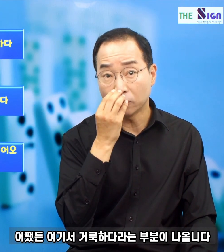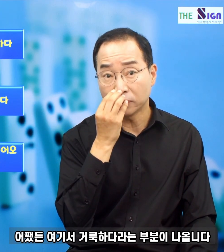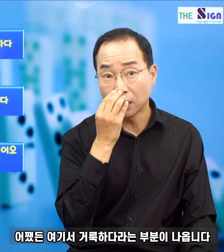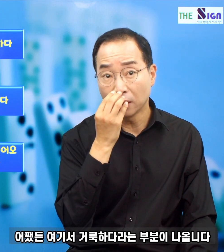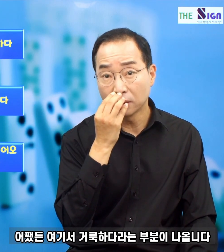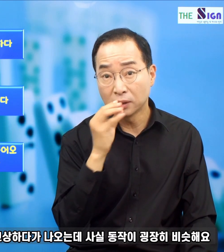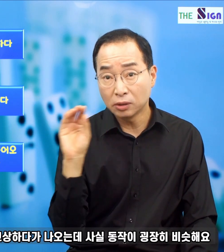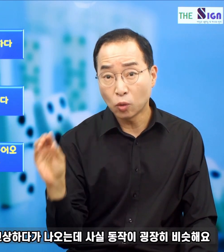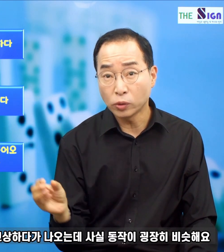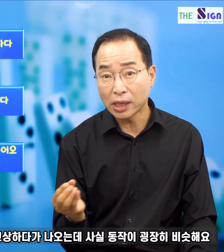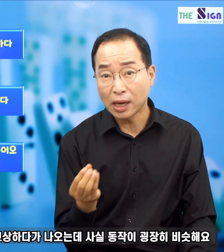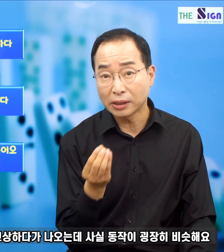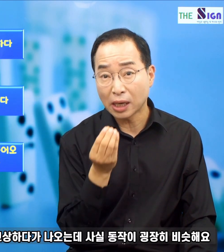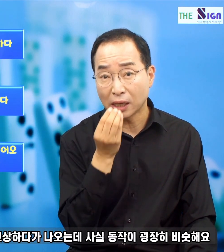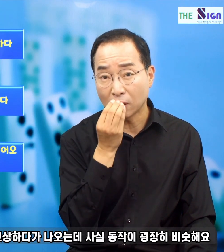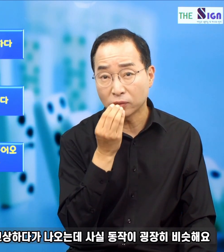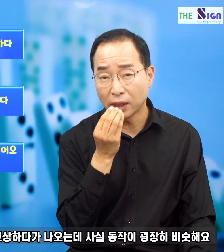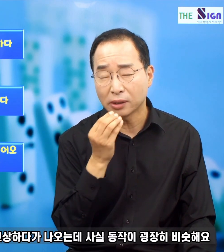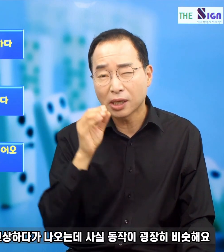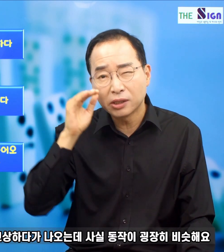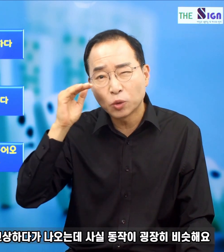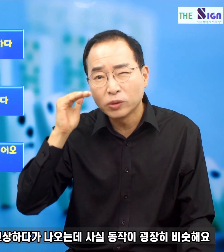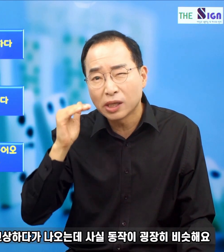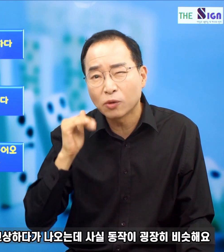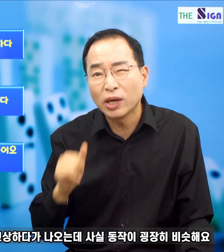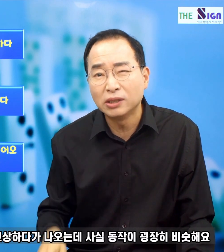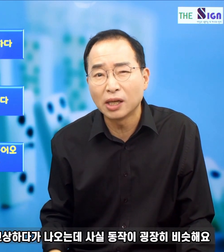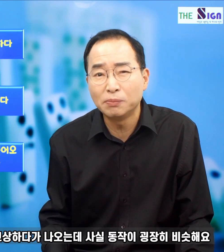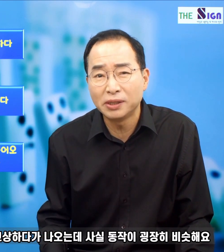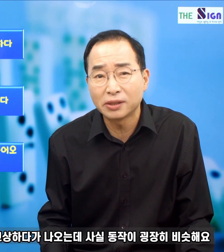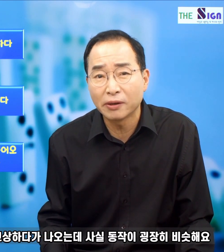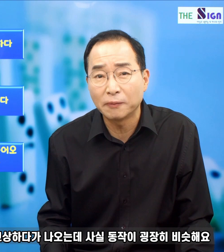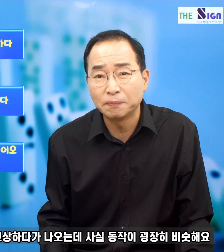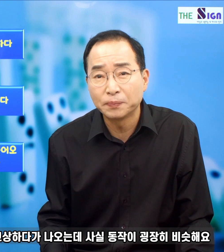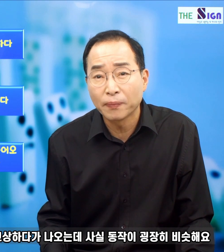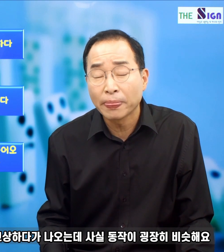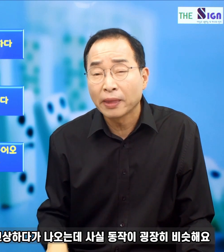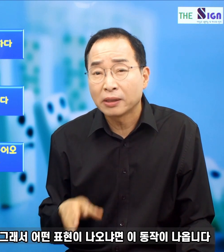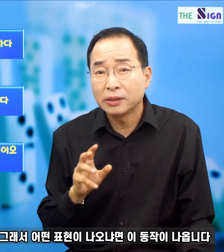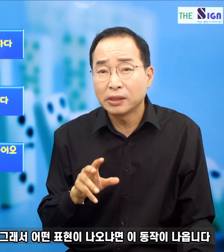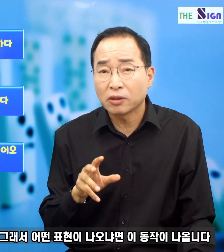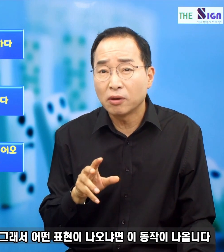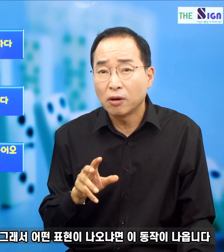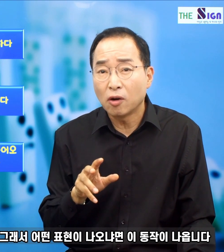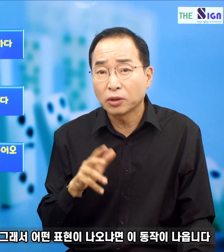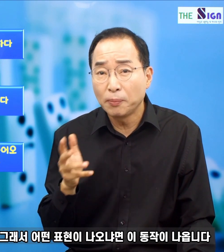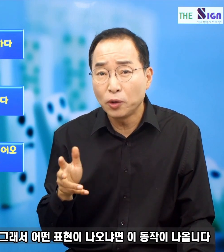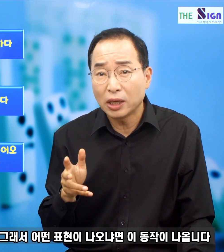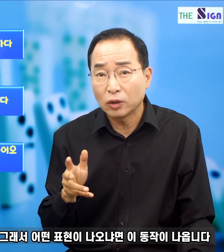나옵니다. 그리고 고상하다가 나오는데 사실 동작이 굉장히 비슷해요. 그래서 어떤 표현이